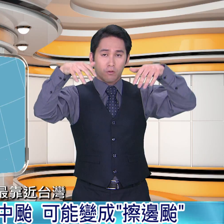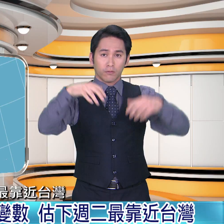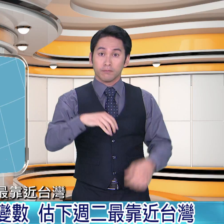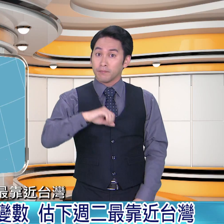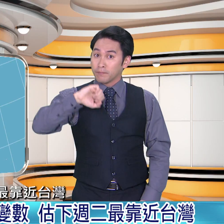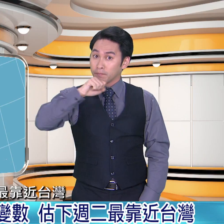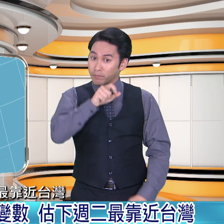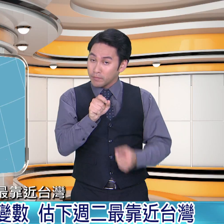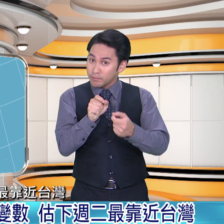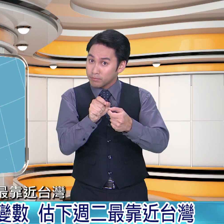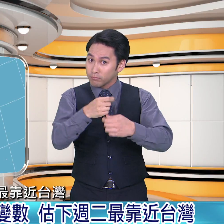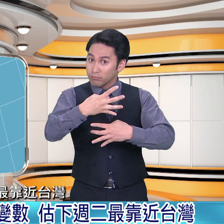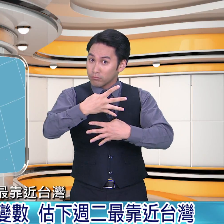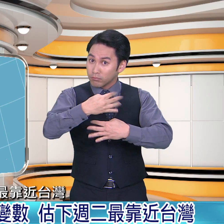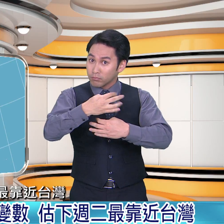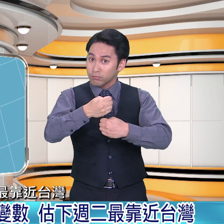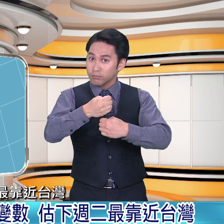风最靠近台湾。